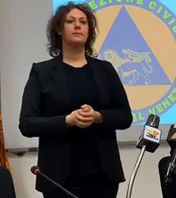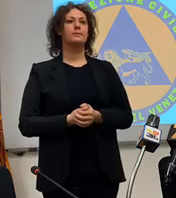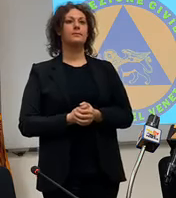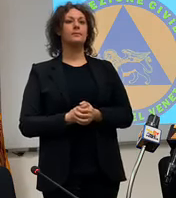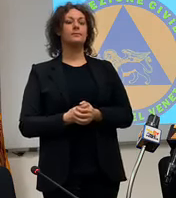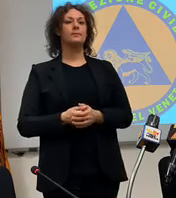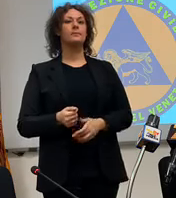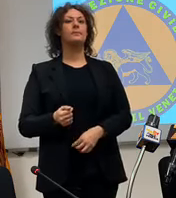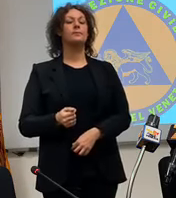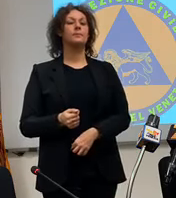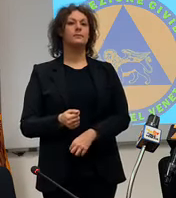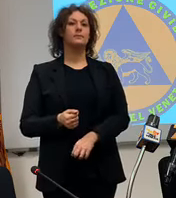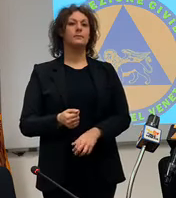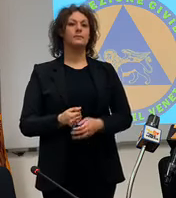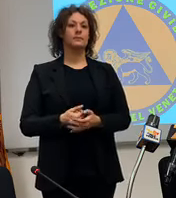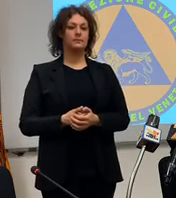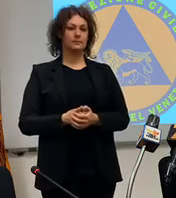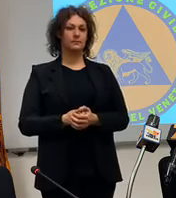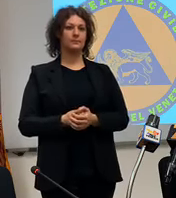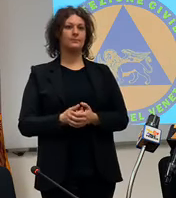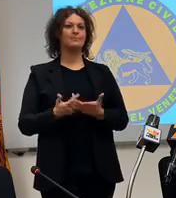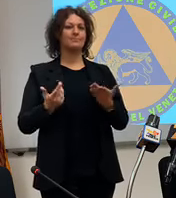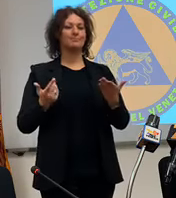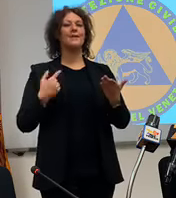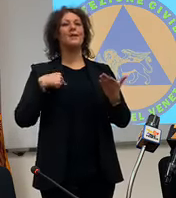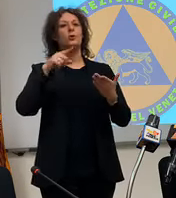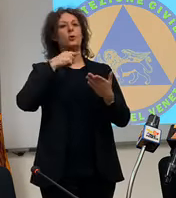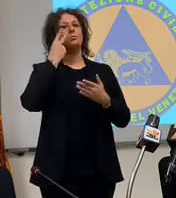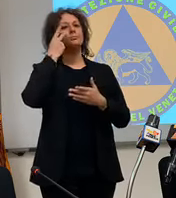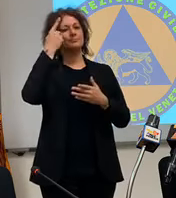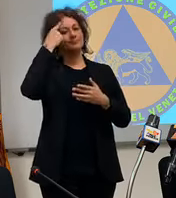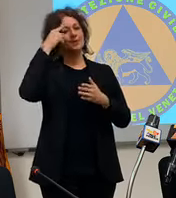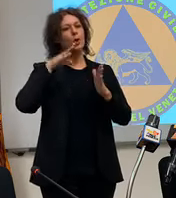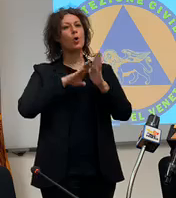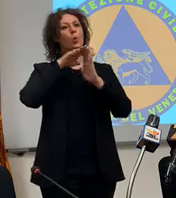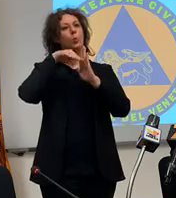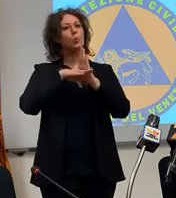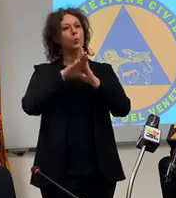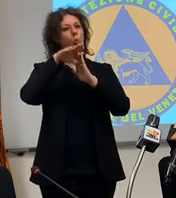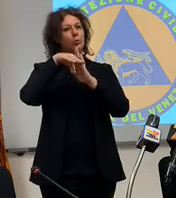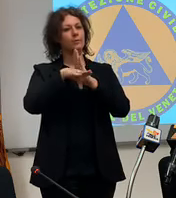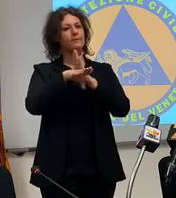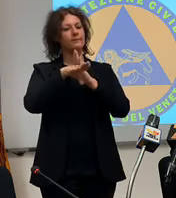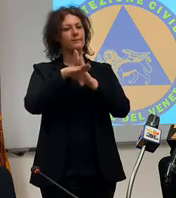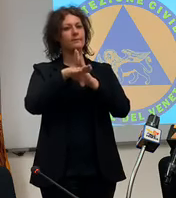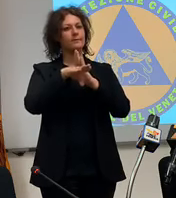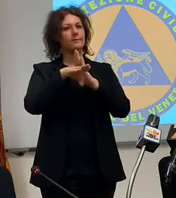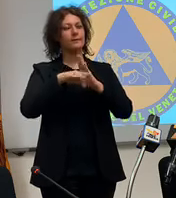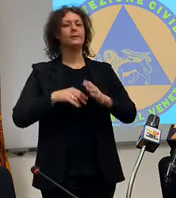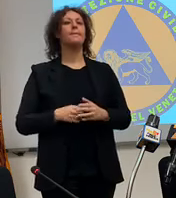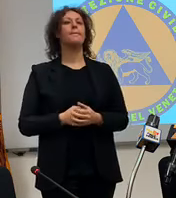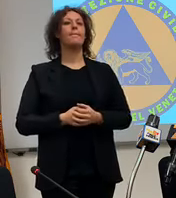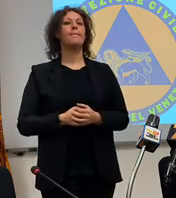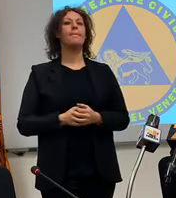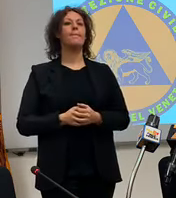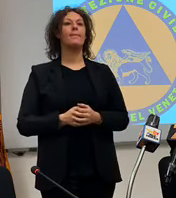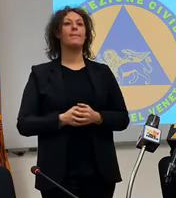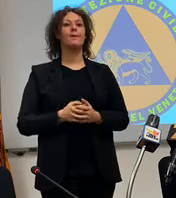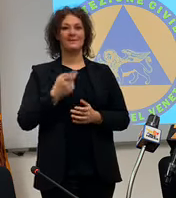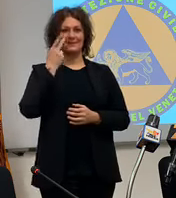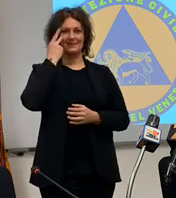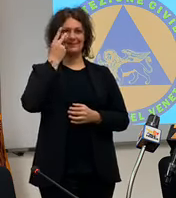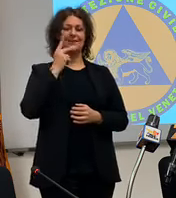curve che noi conosciamo cioè quella che si che si è che ha ha presentato l'andamento della fase